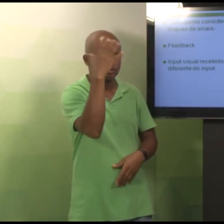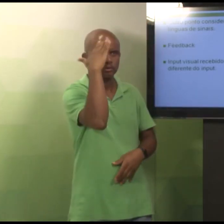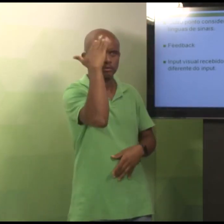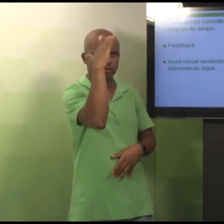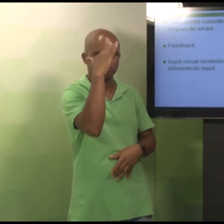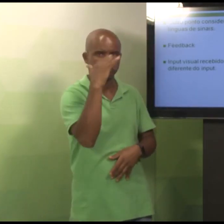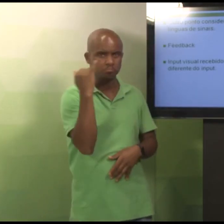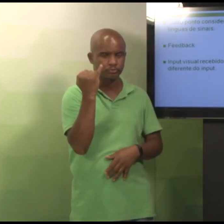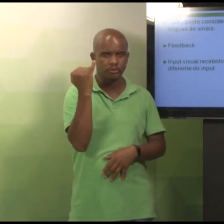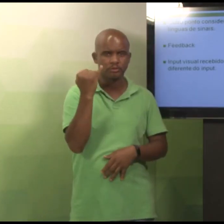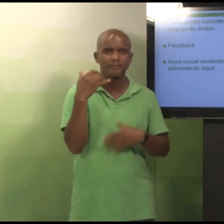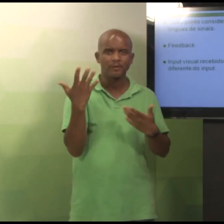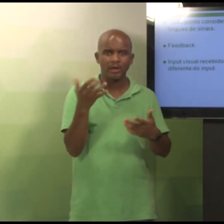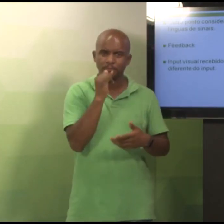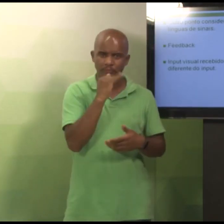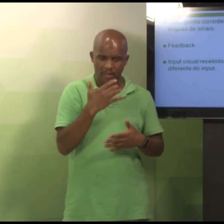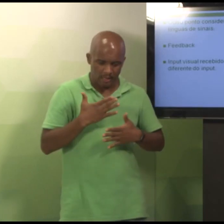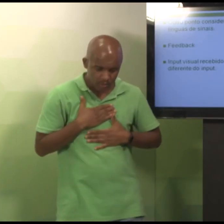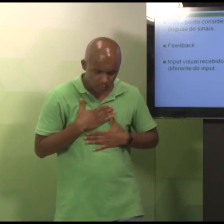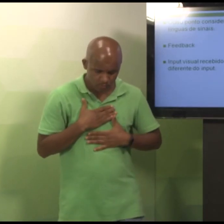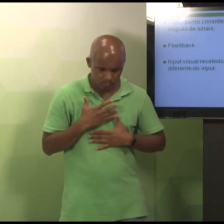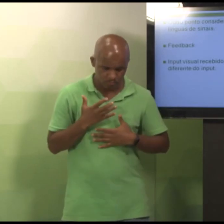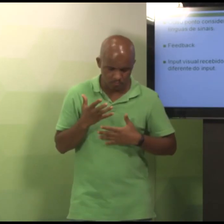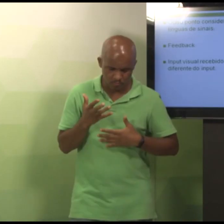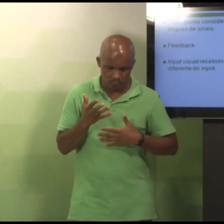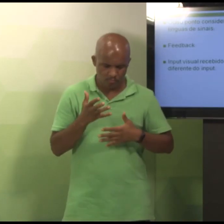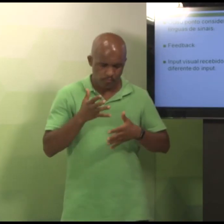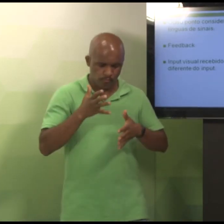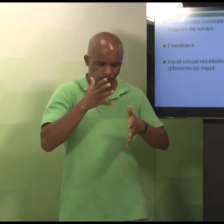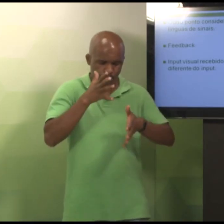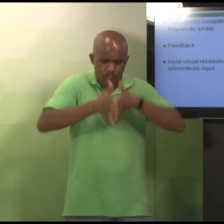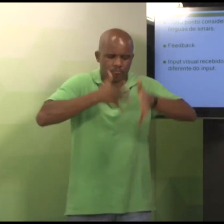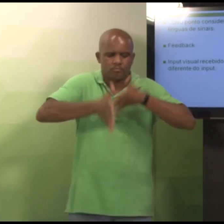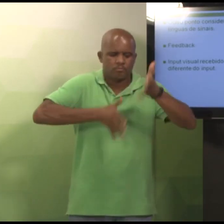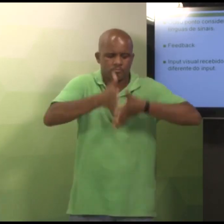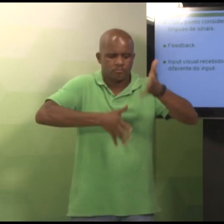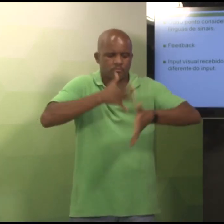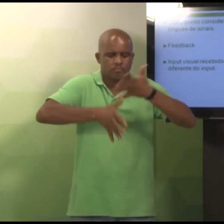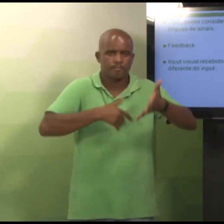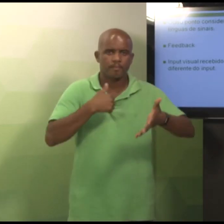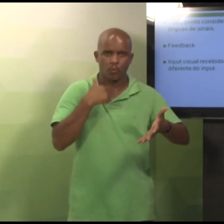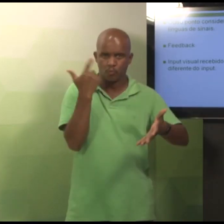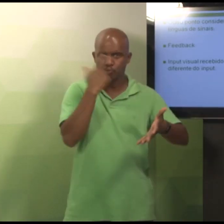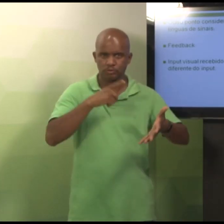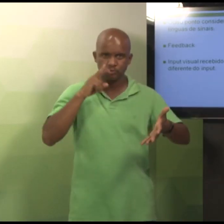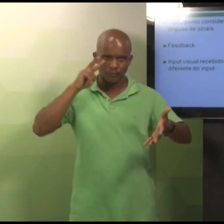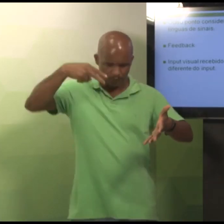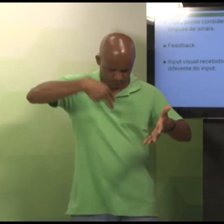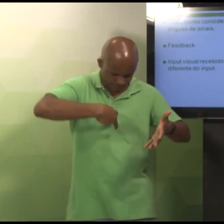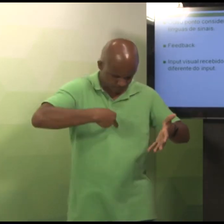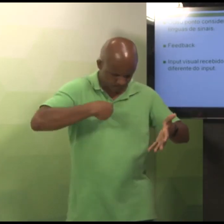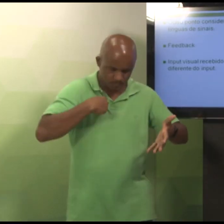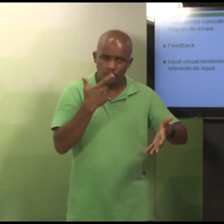vejo uma sinalização, é importante que eu compreenda, que eu entenda. E ao sinalizar,